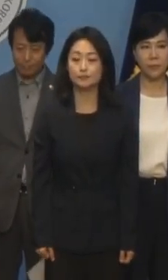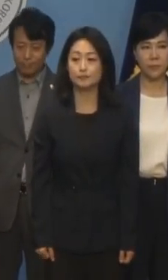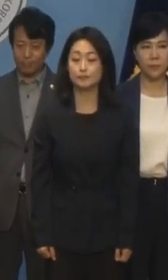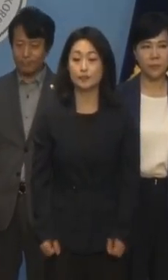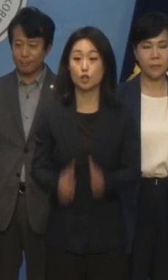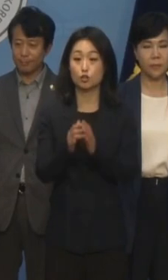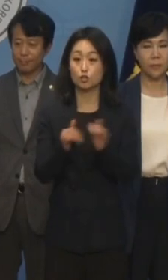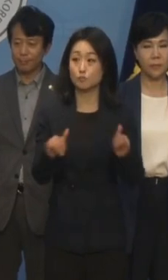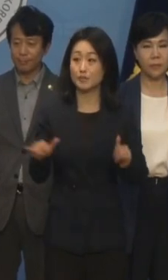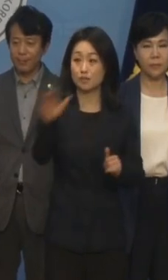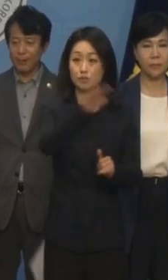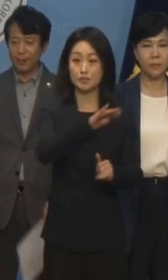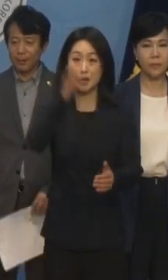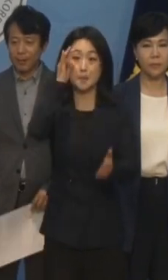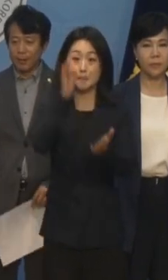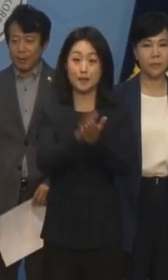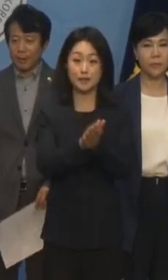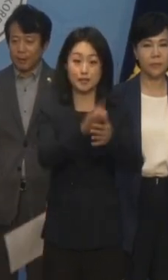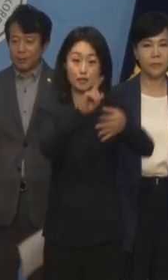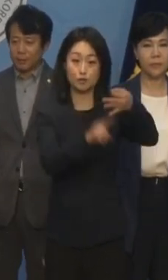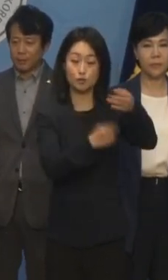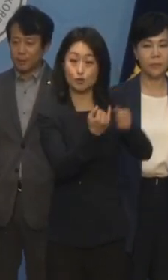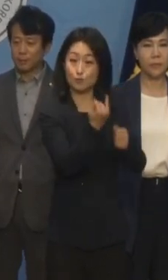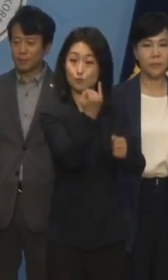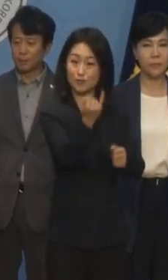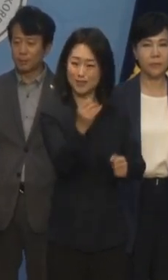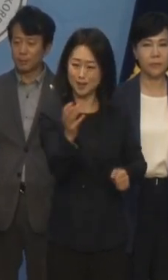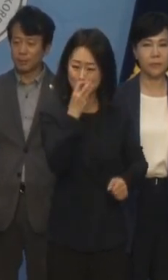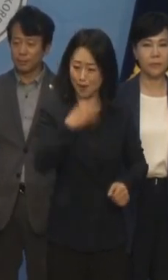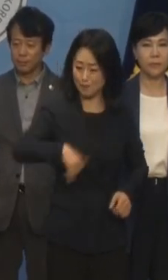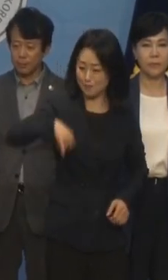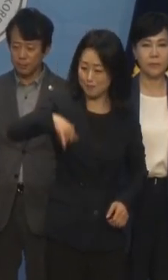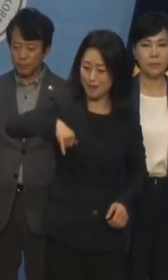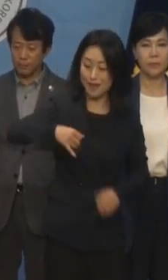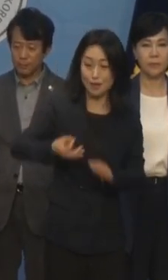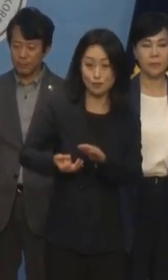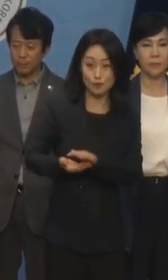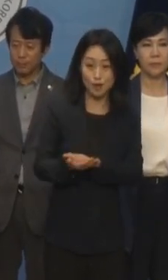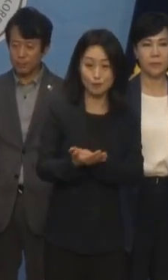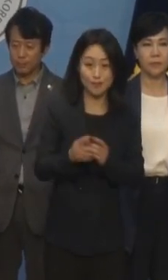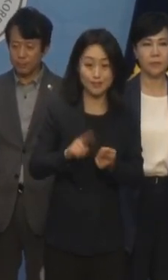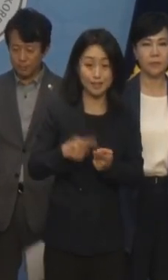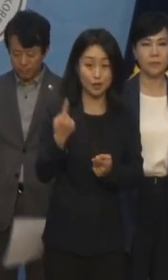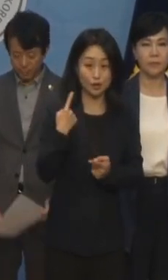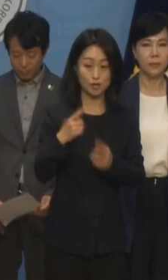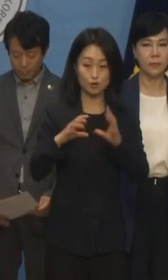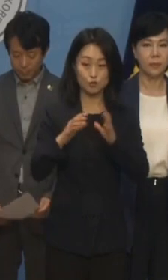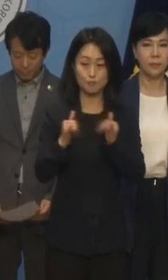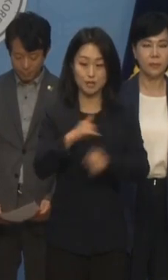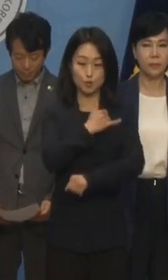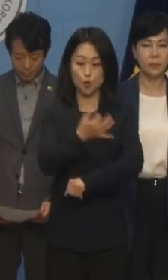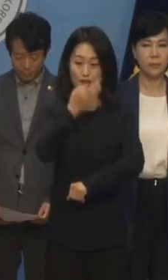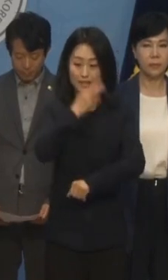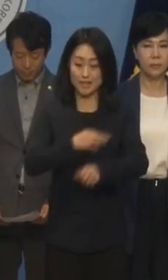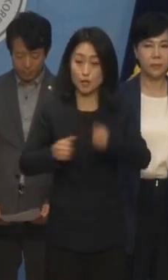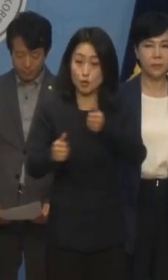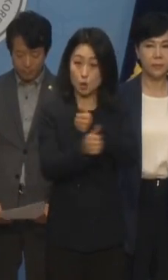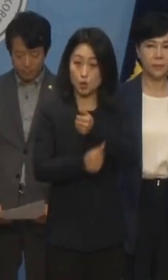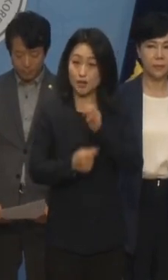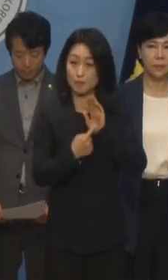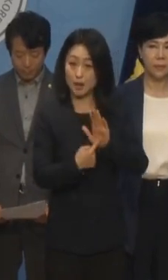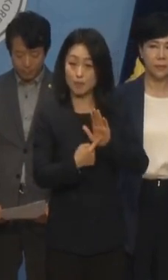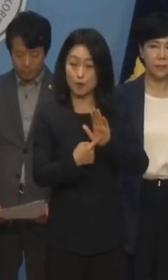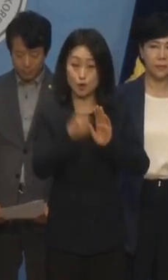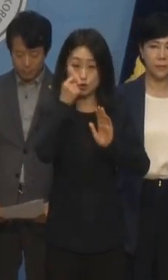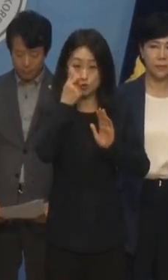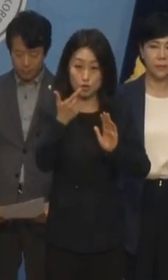전 국민이 목격한 김건희 여사의 명품백 수수에 대해 어제 권익위가 조사 6개월 만에